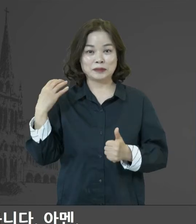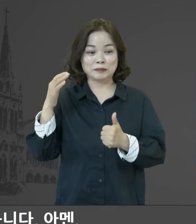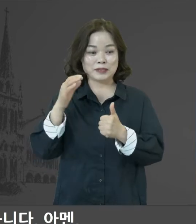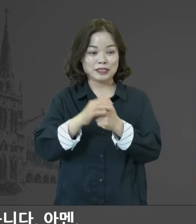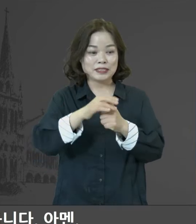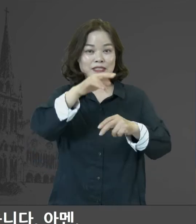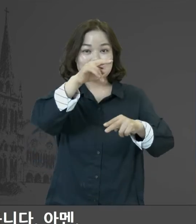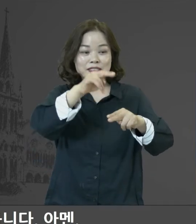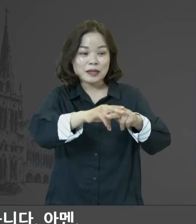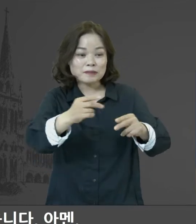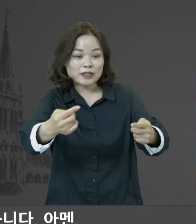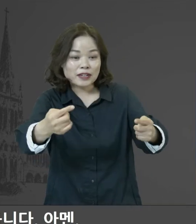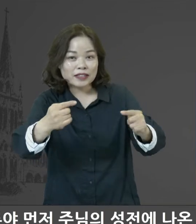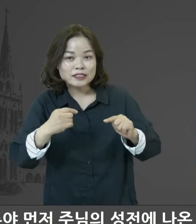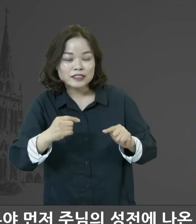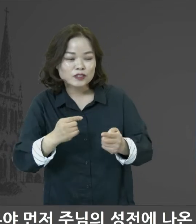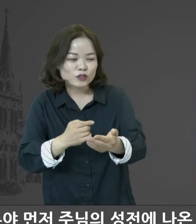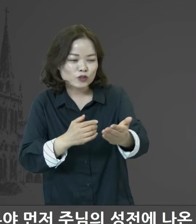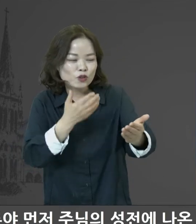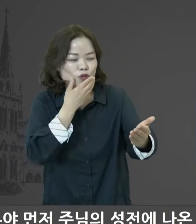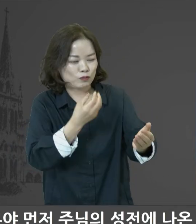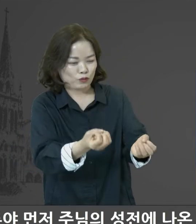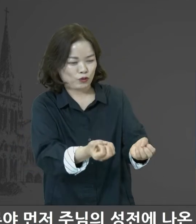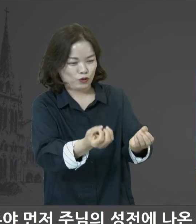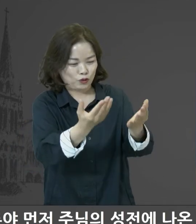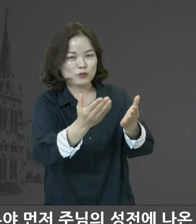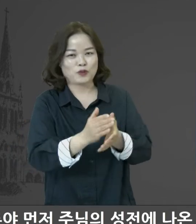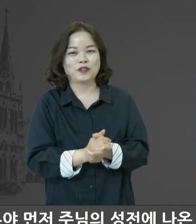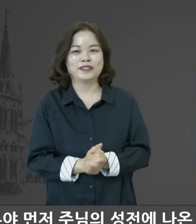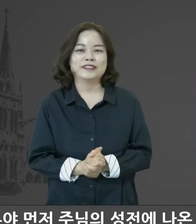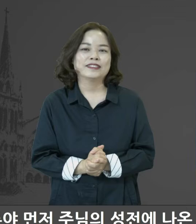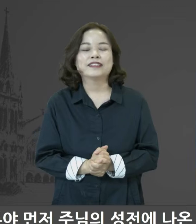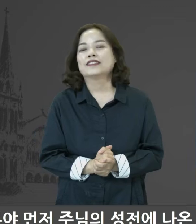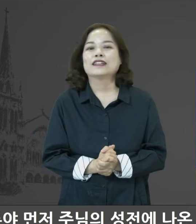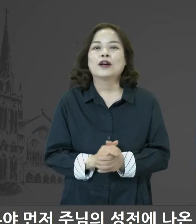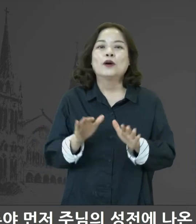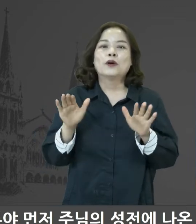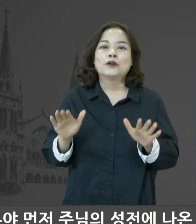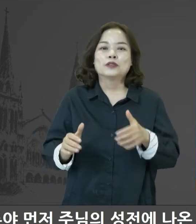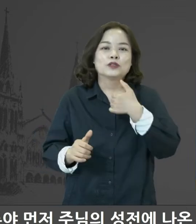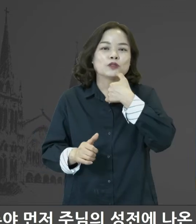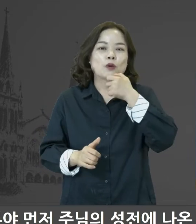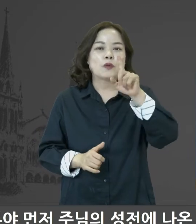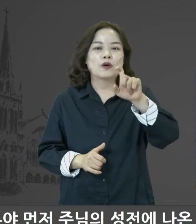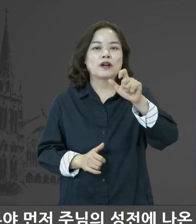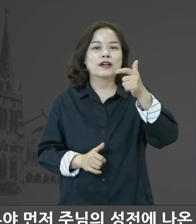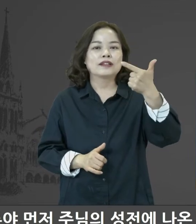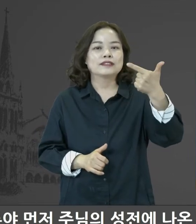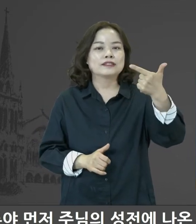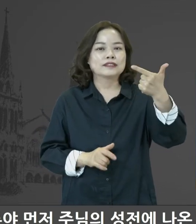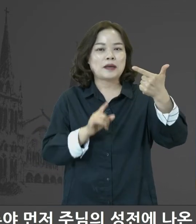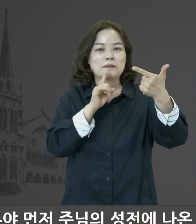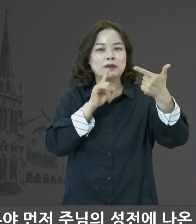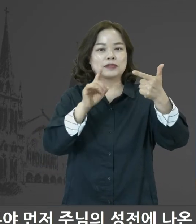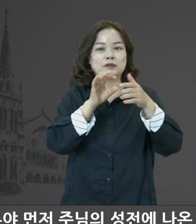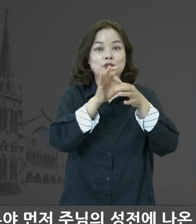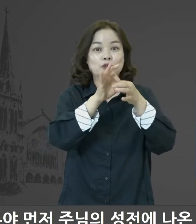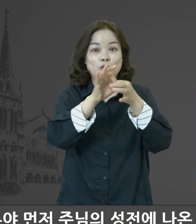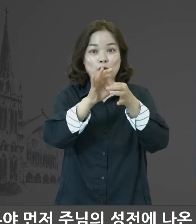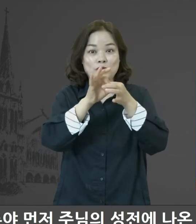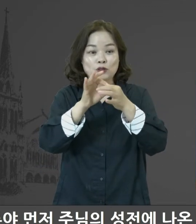자리로 나오신 여러분들을 축복합니다. 오늘 로마서 16장의 말씀을